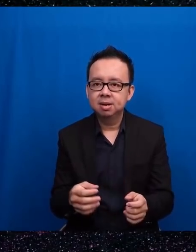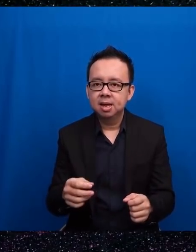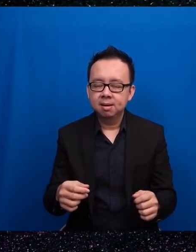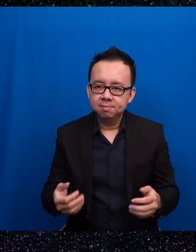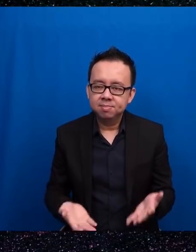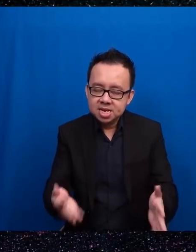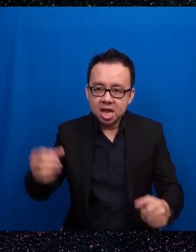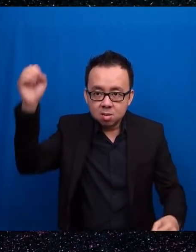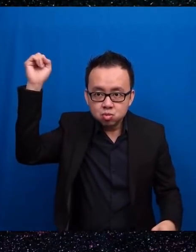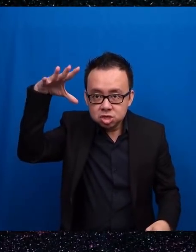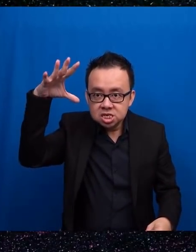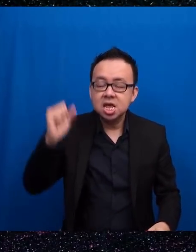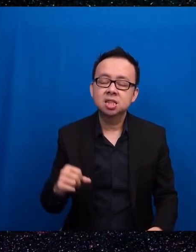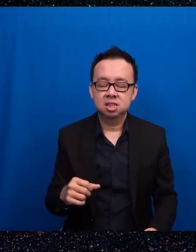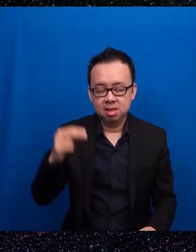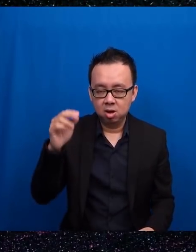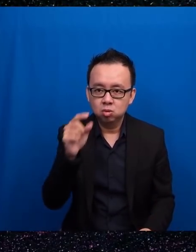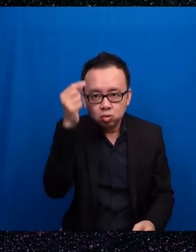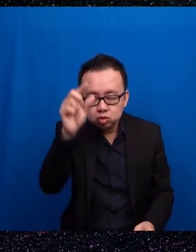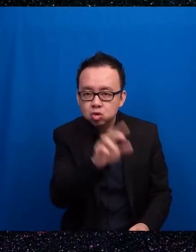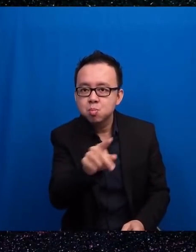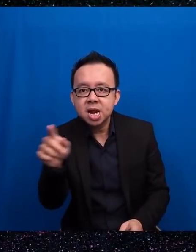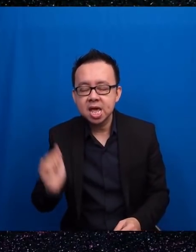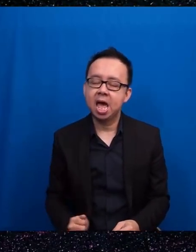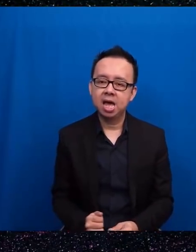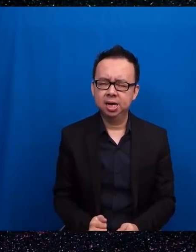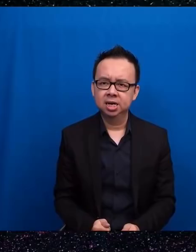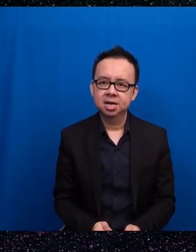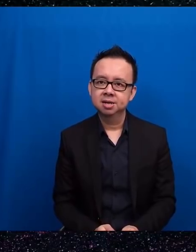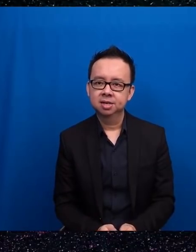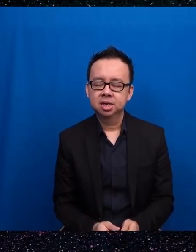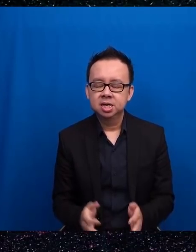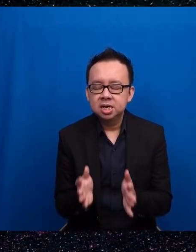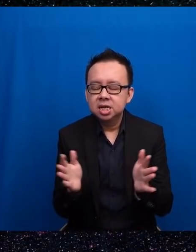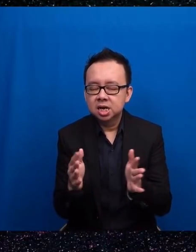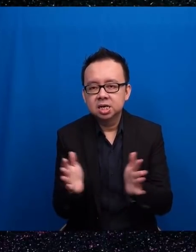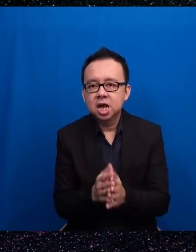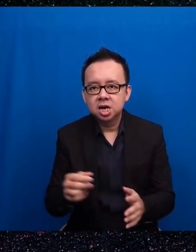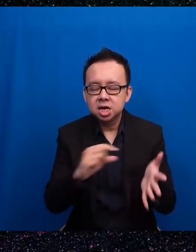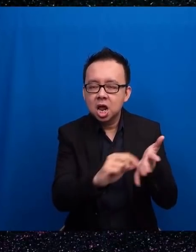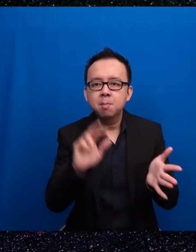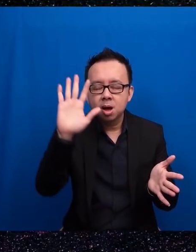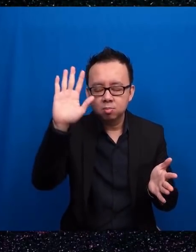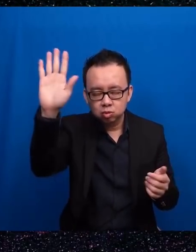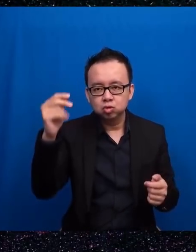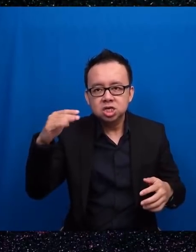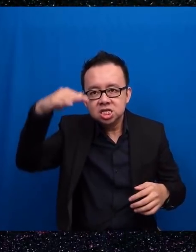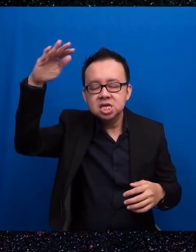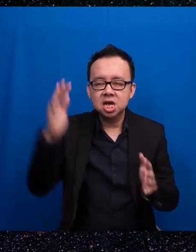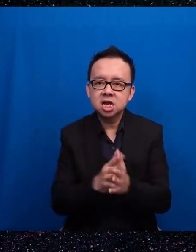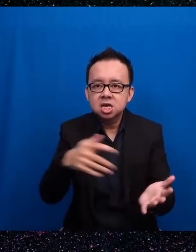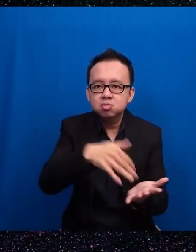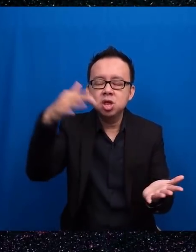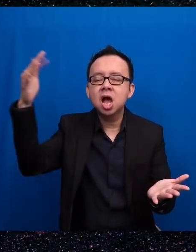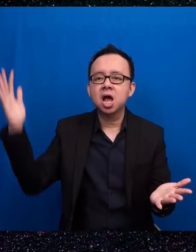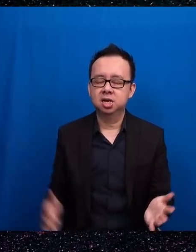air menjadi anggur yang sangat manis, buatlah mujizat Tuhan. Dan nama-Mu ditinggikan dan dipermuliakan. Biarlah